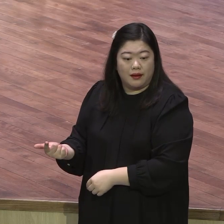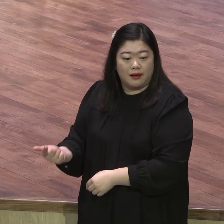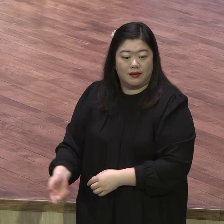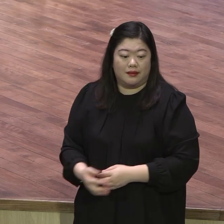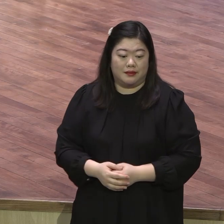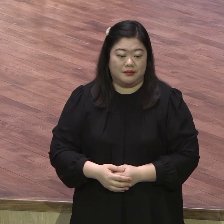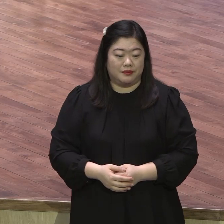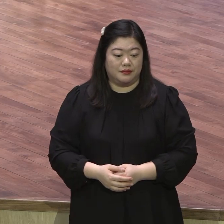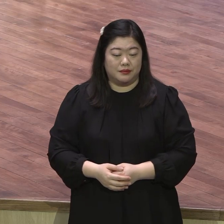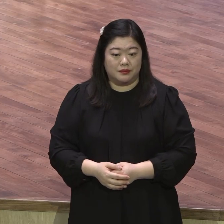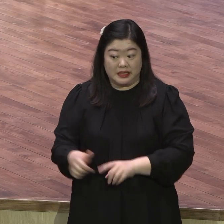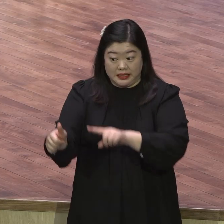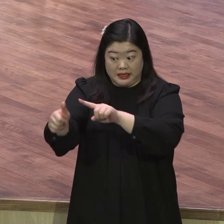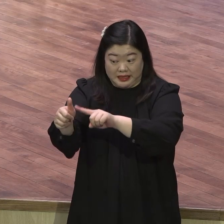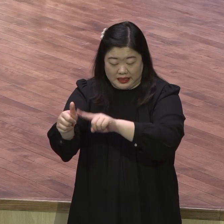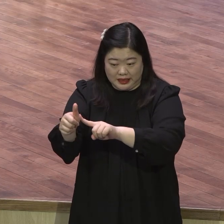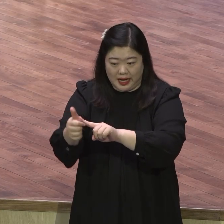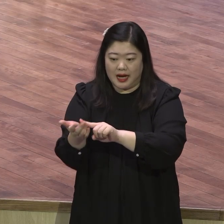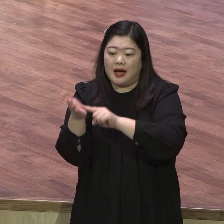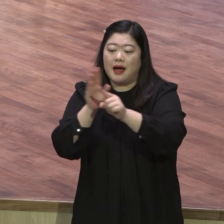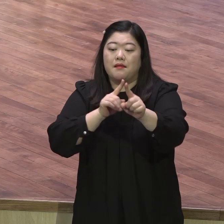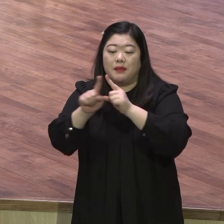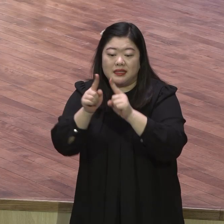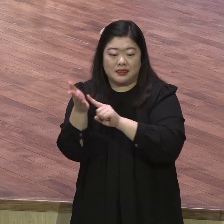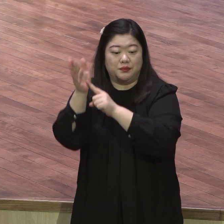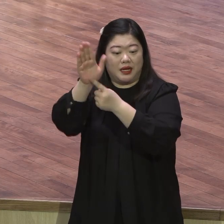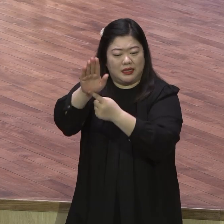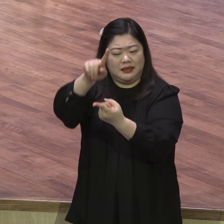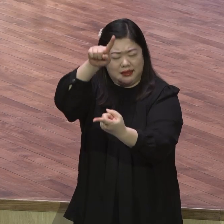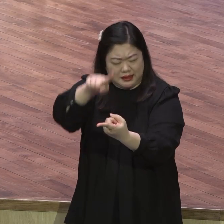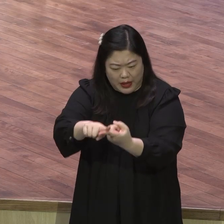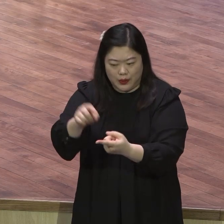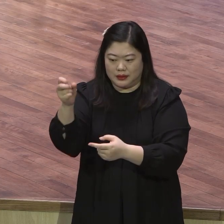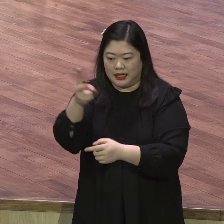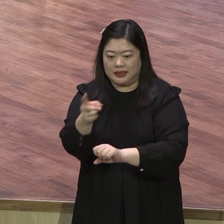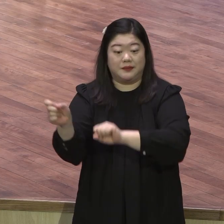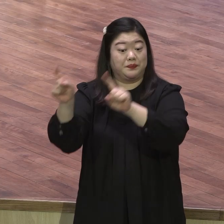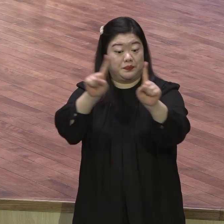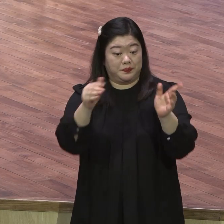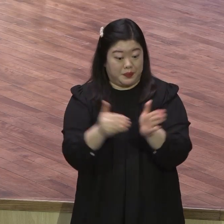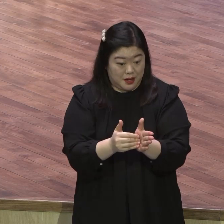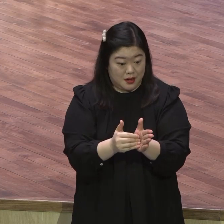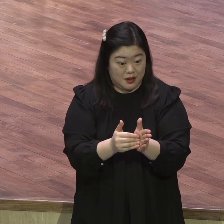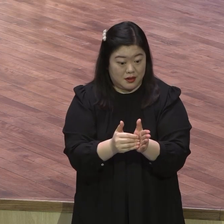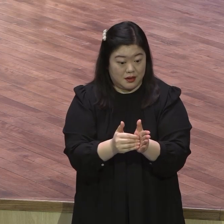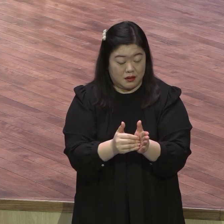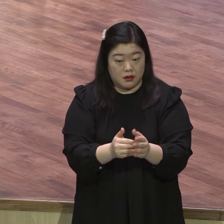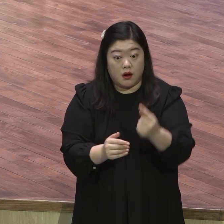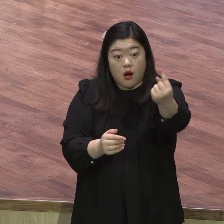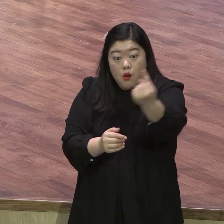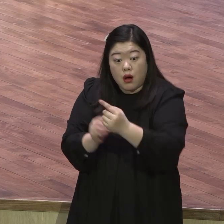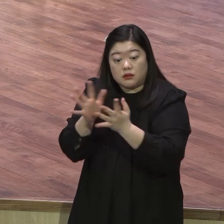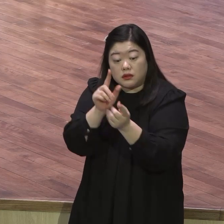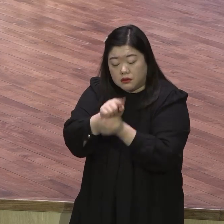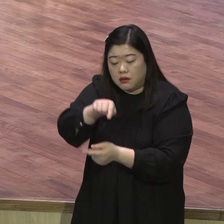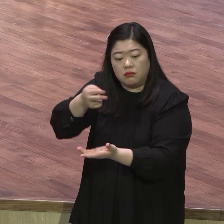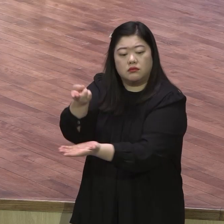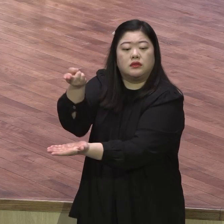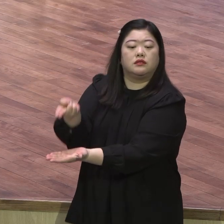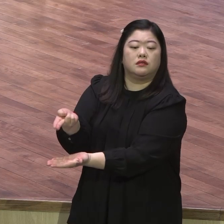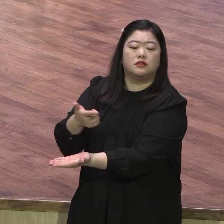그가 말씀하시던 대로 다시 살아나셨느니라. 와서 그가 누워셨던